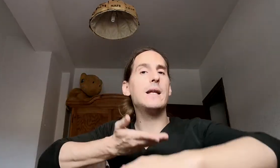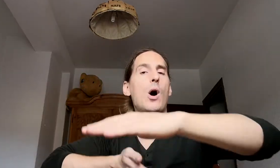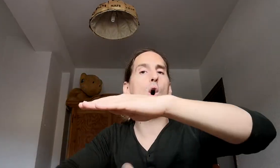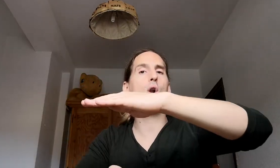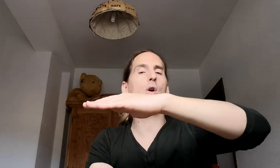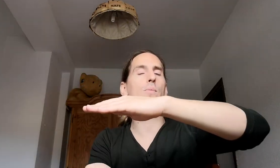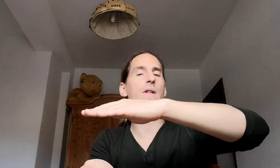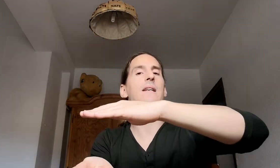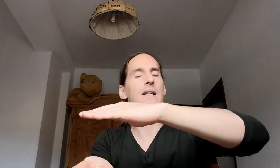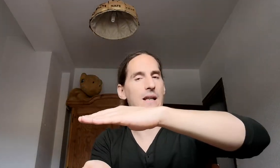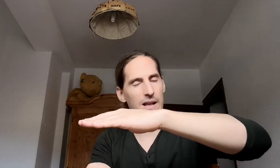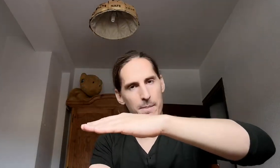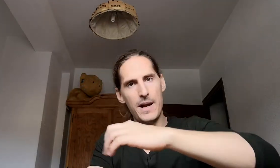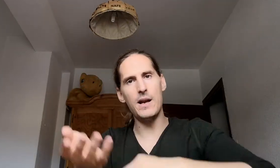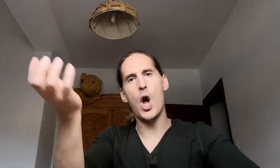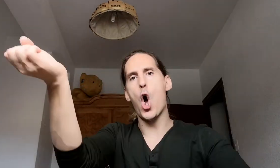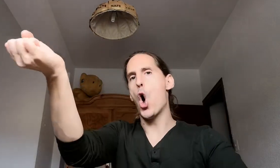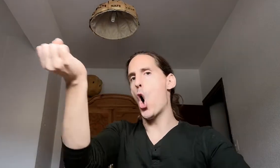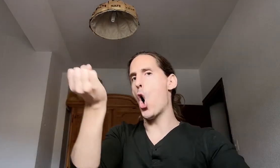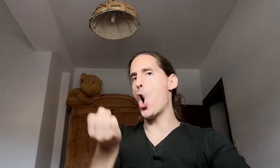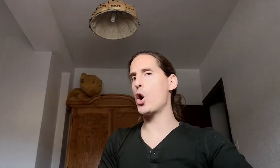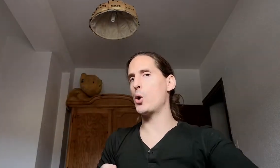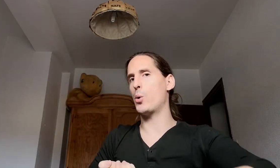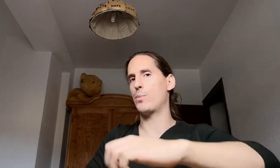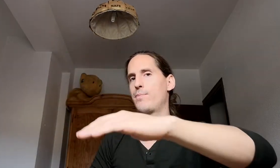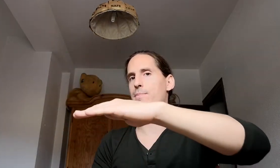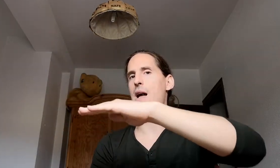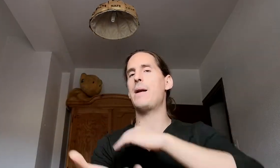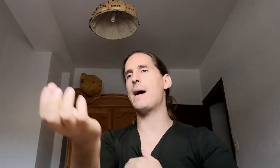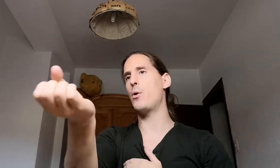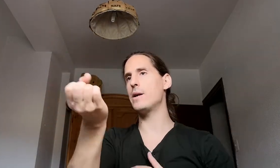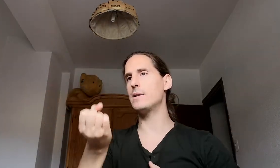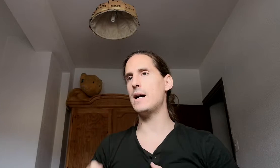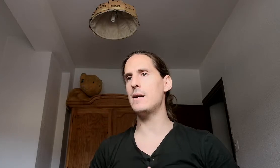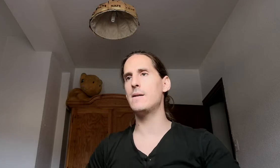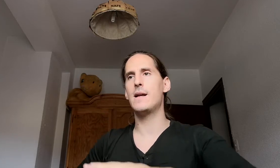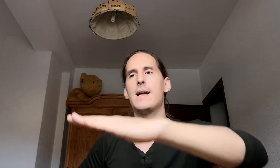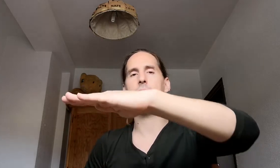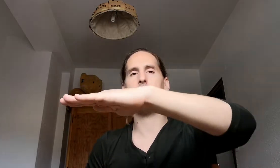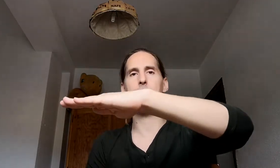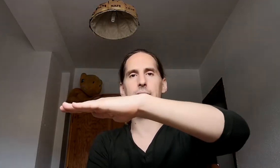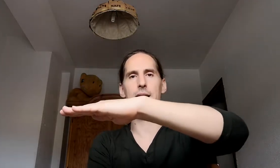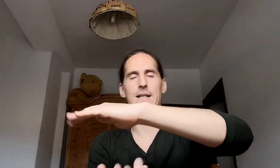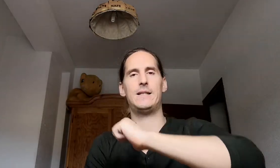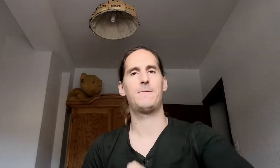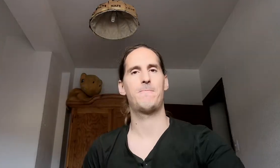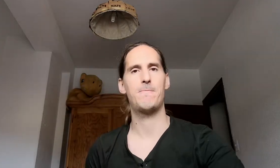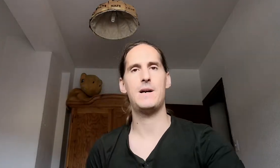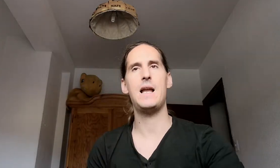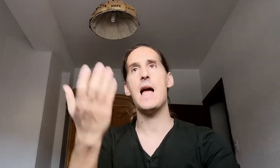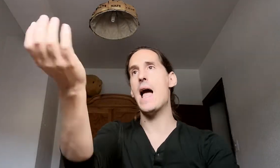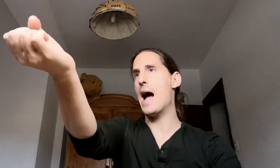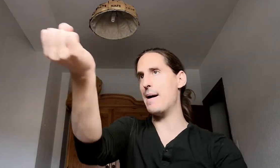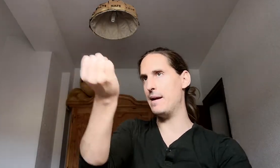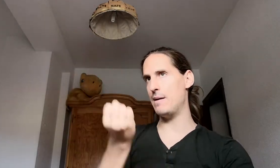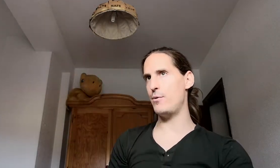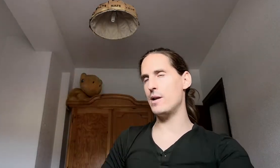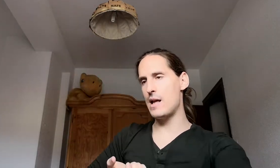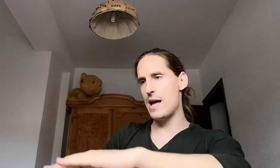Caliente horno. Puede ser también. Horno. Abre la puerta y metes. ¿Vale? Abres la puerta